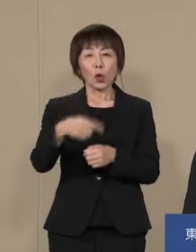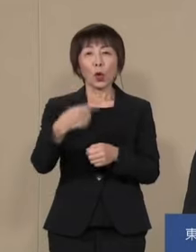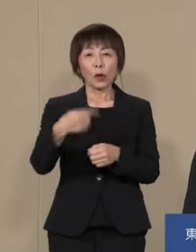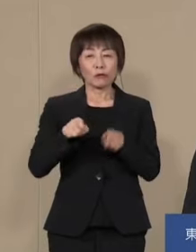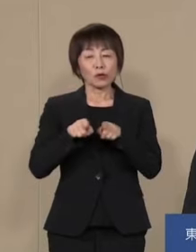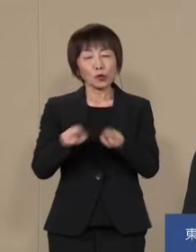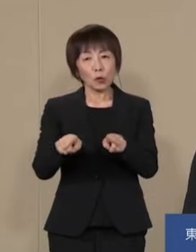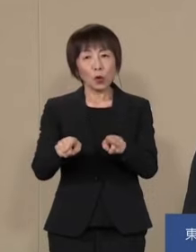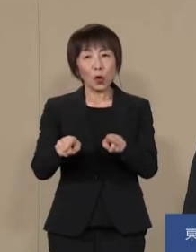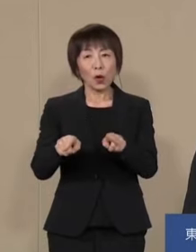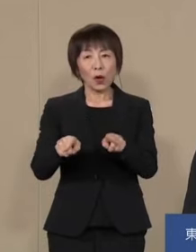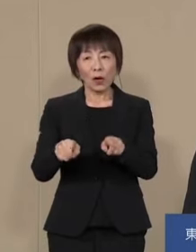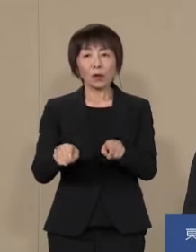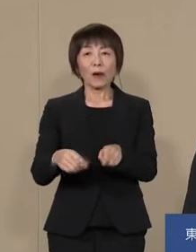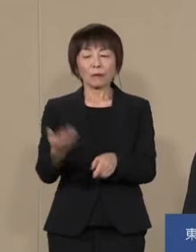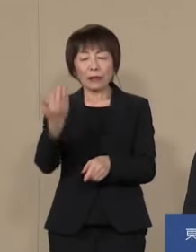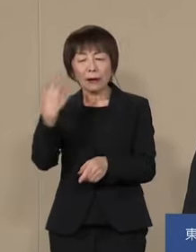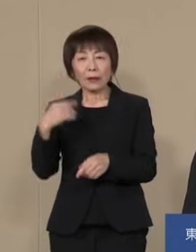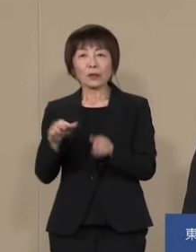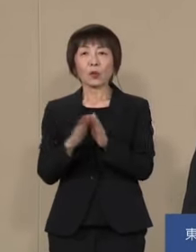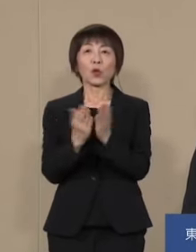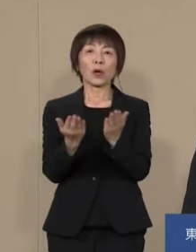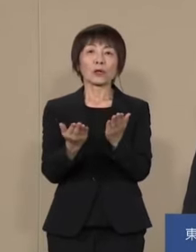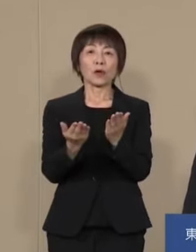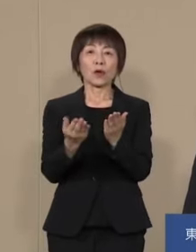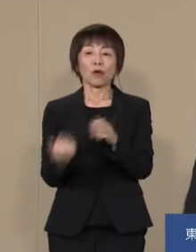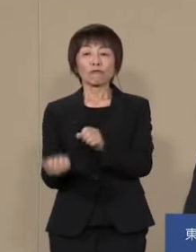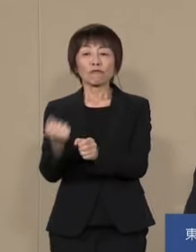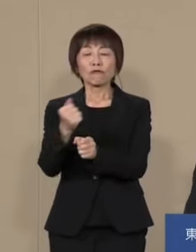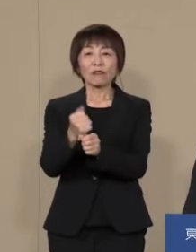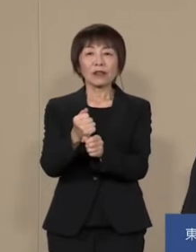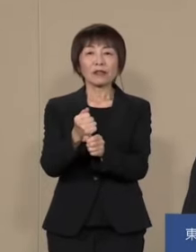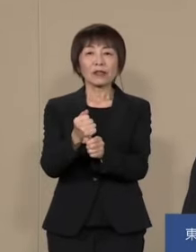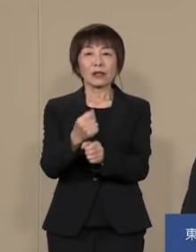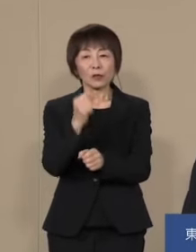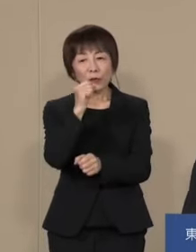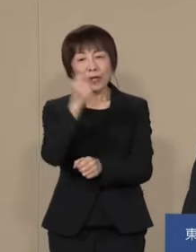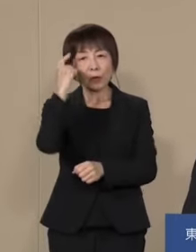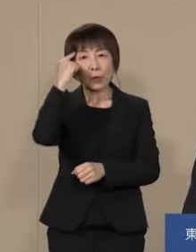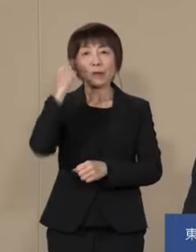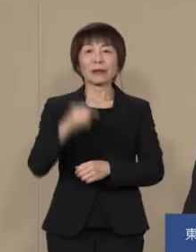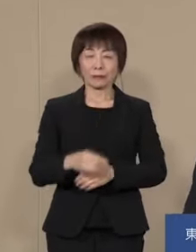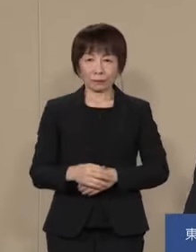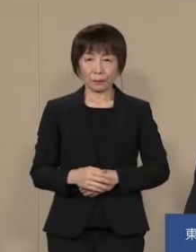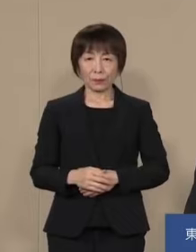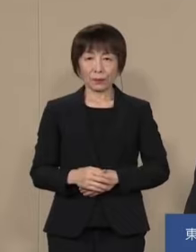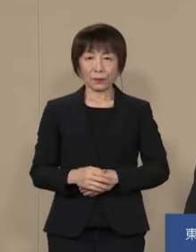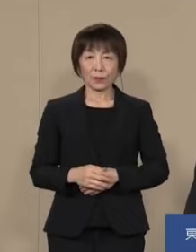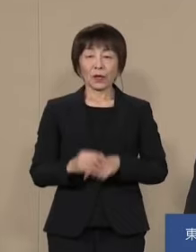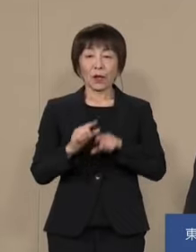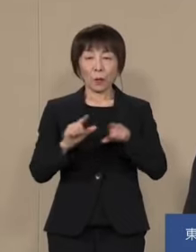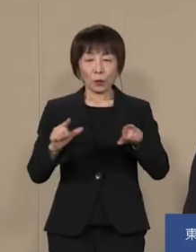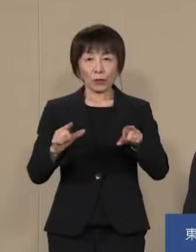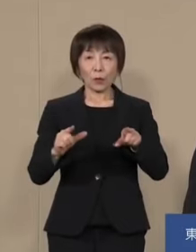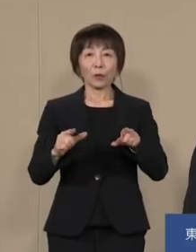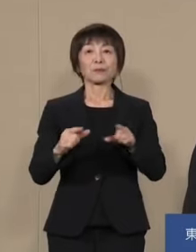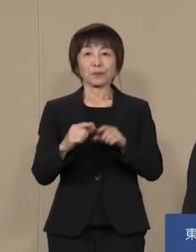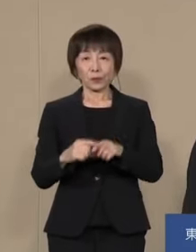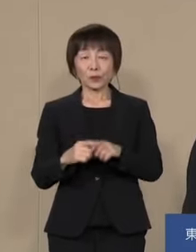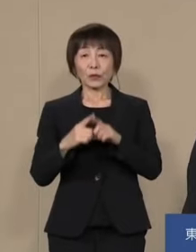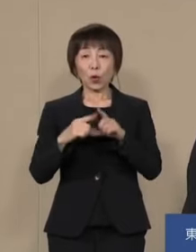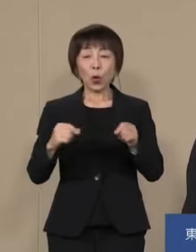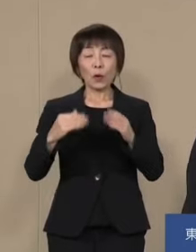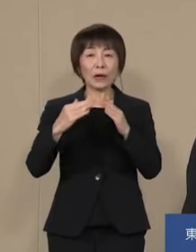就寝の教科書こういったものは復活したらいいんじゃないかという風に私は思っておりますもちろん国旗国家は重要です